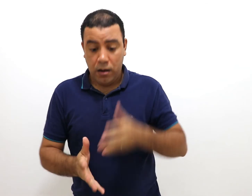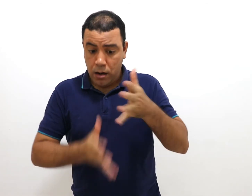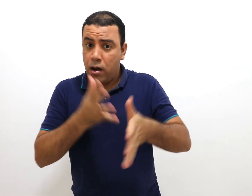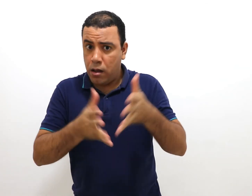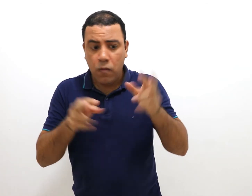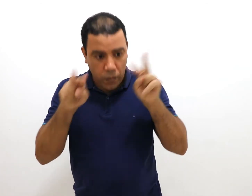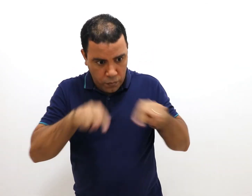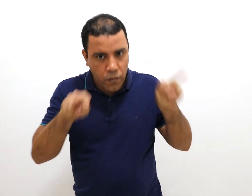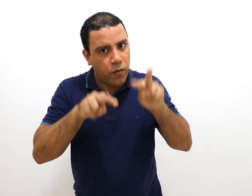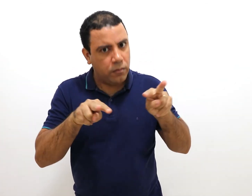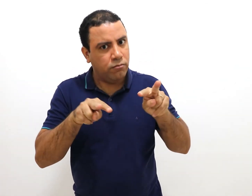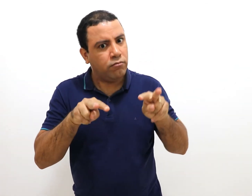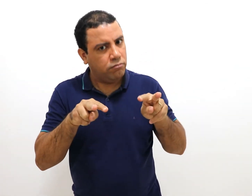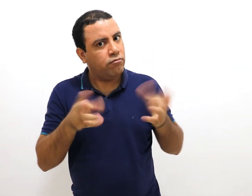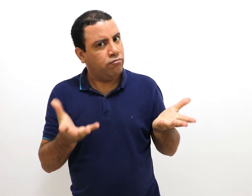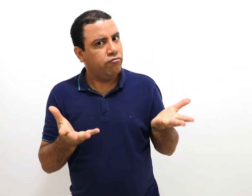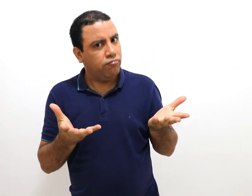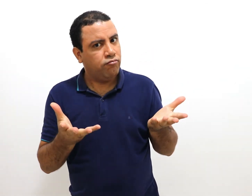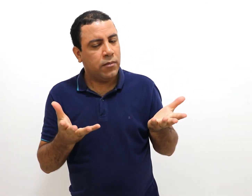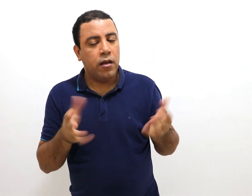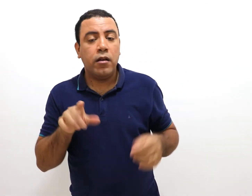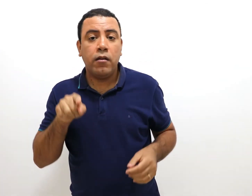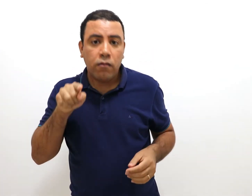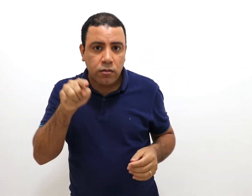Libras é muito visual. É importante o uso dos links para